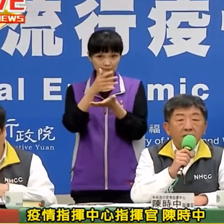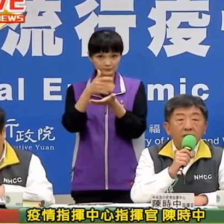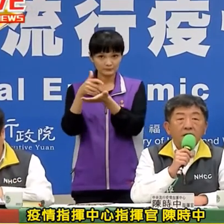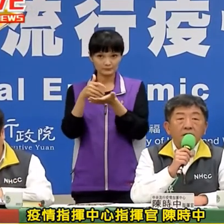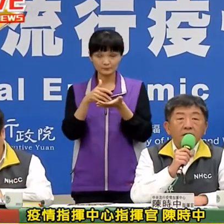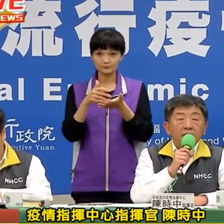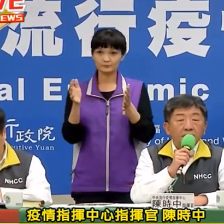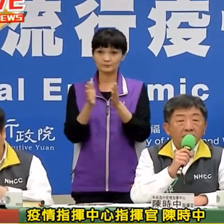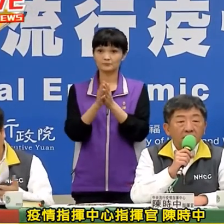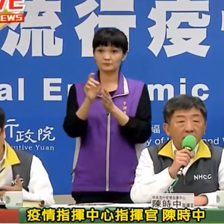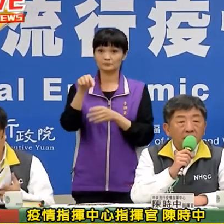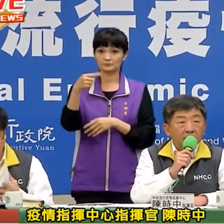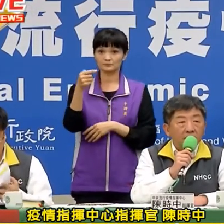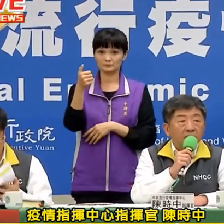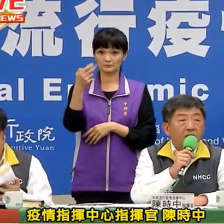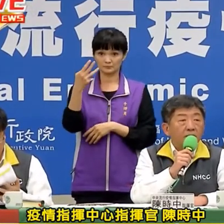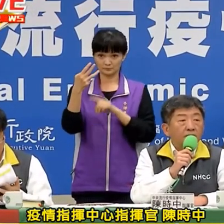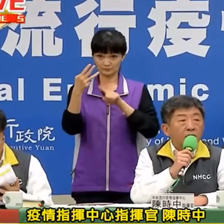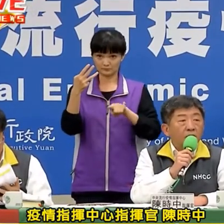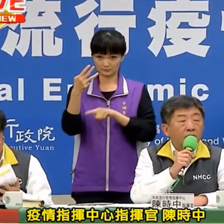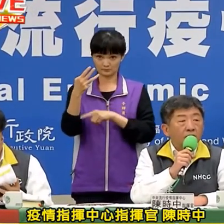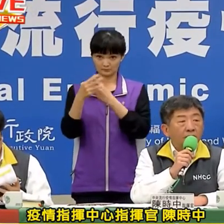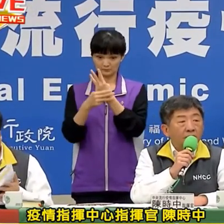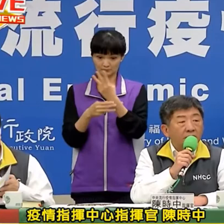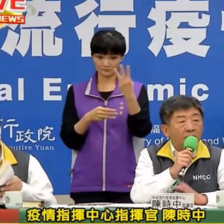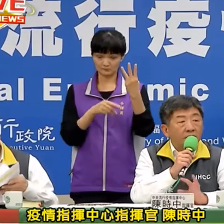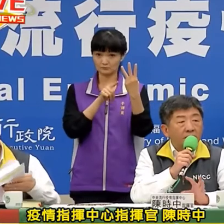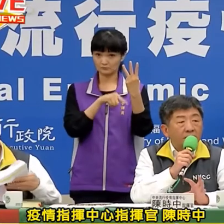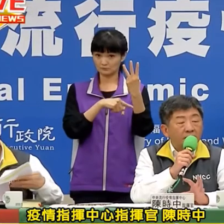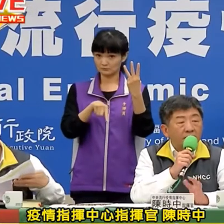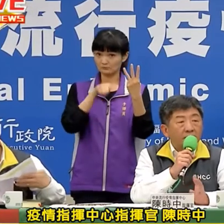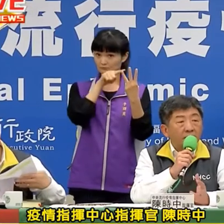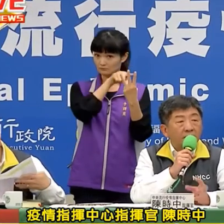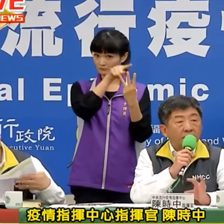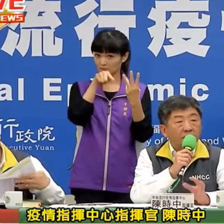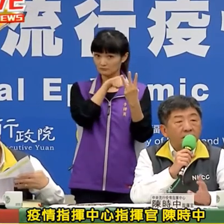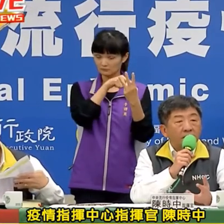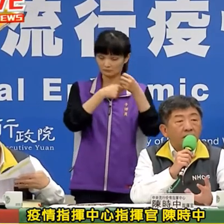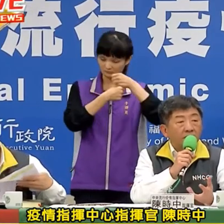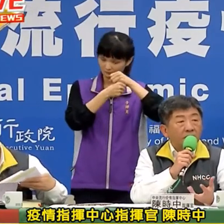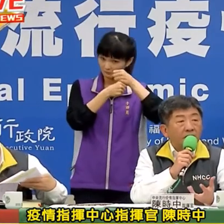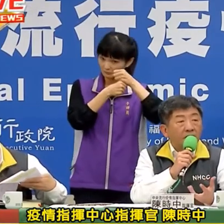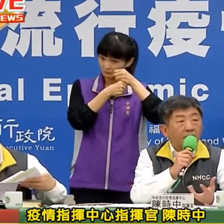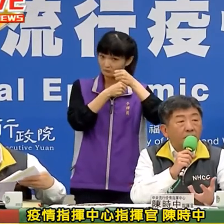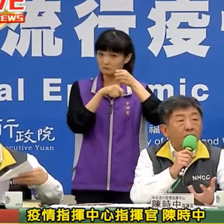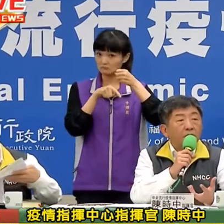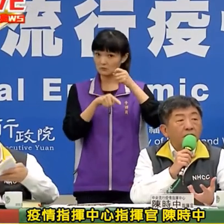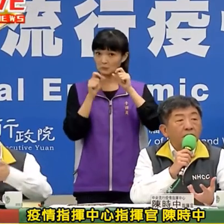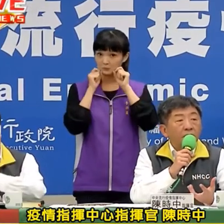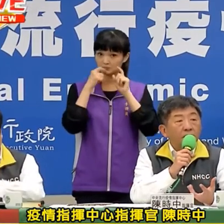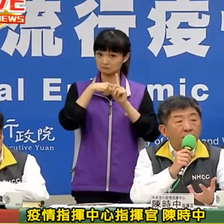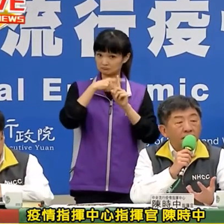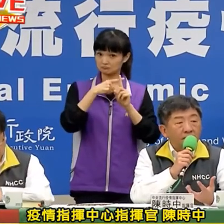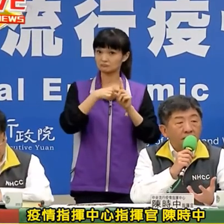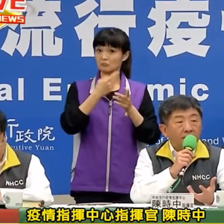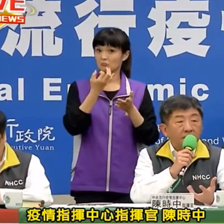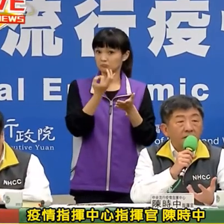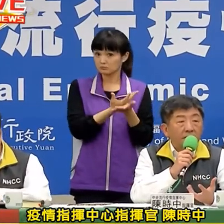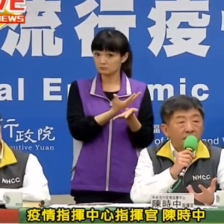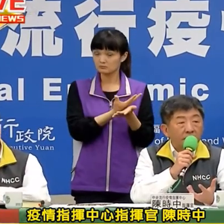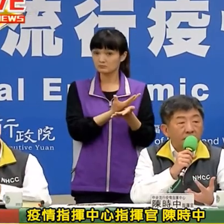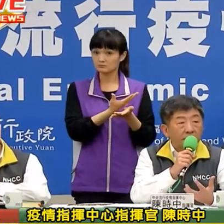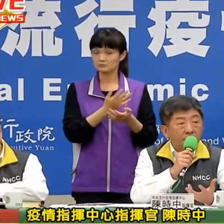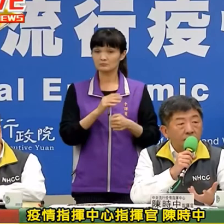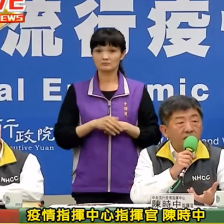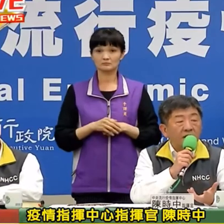哦，153位，有3个检体，好，哦，上面里面那个检体可能那样的一个品质还不够，好，哦，所以